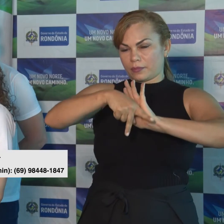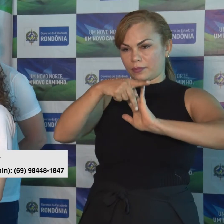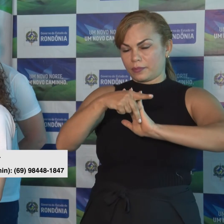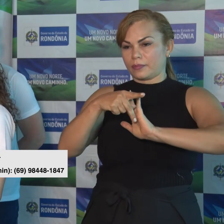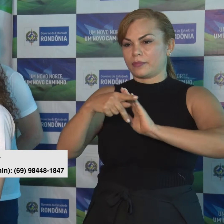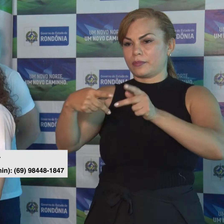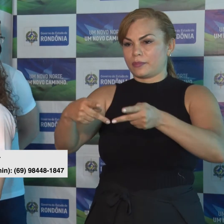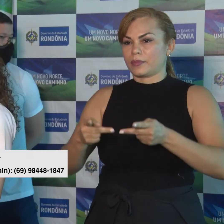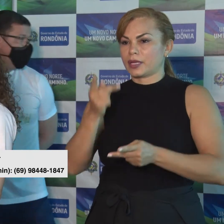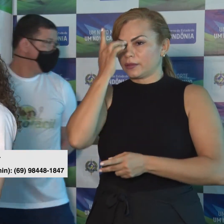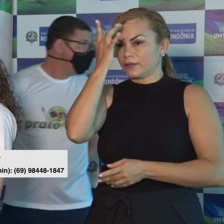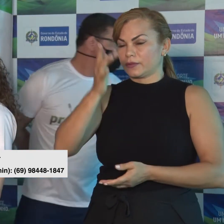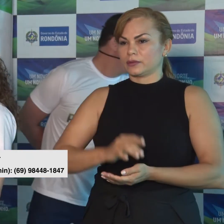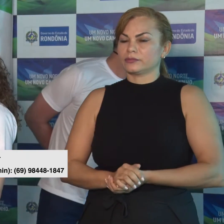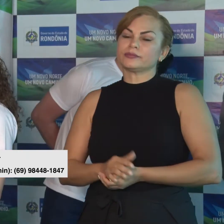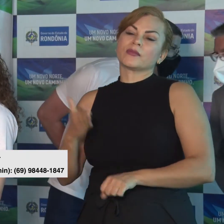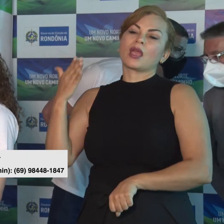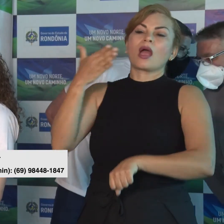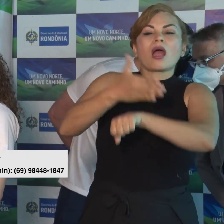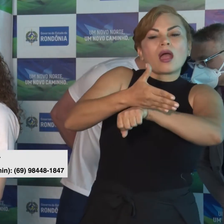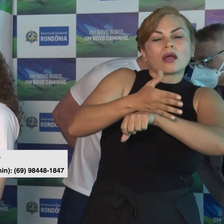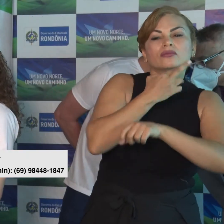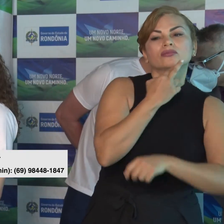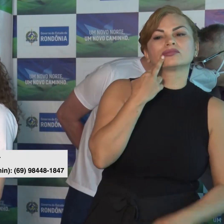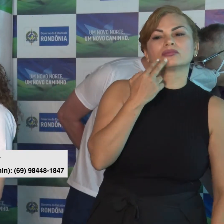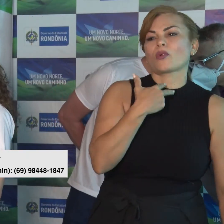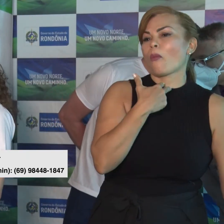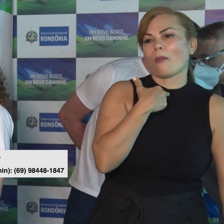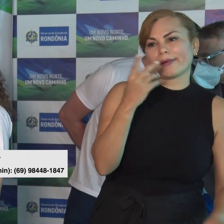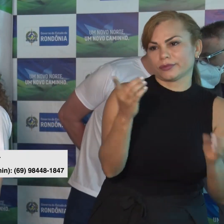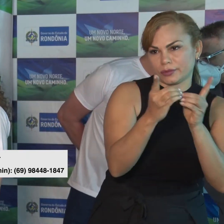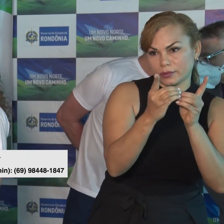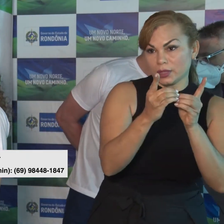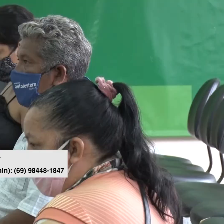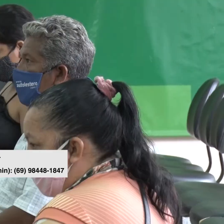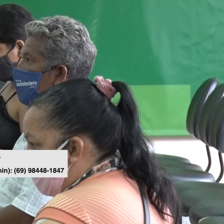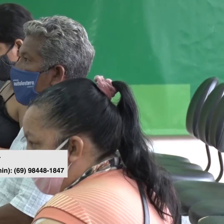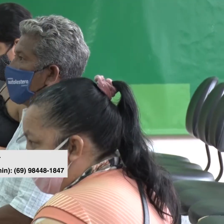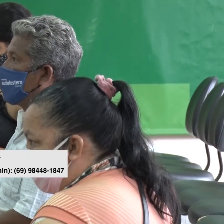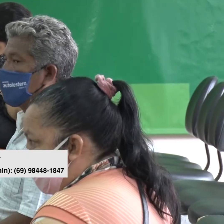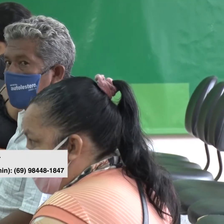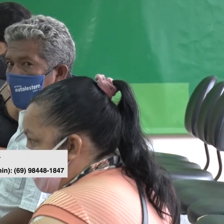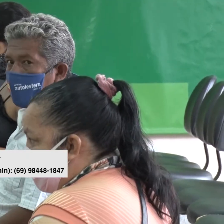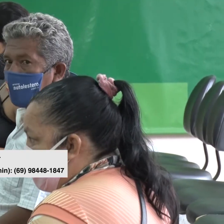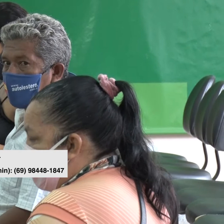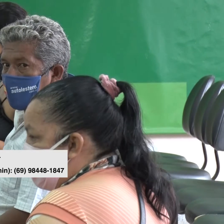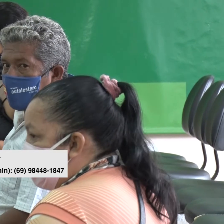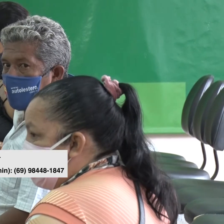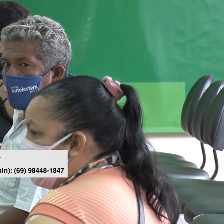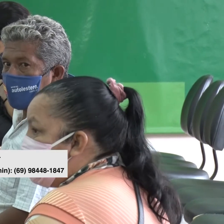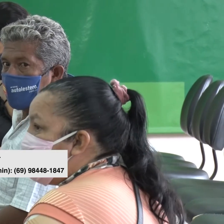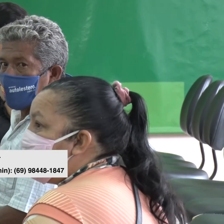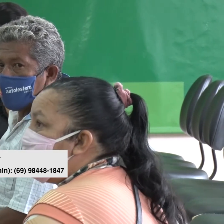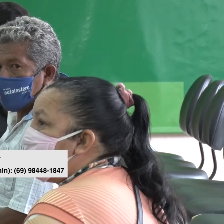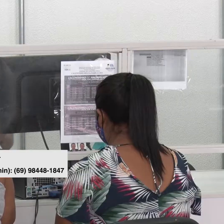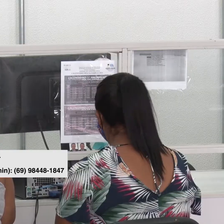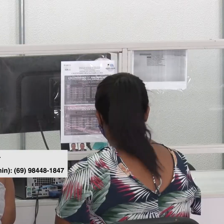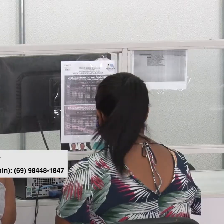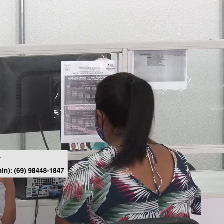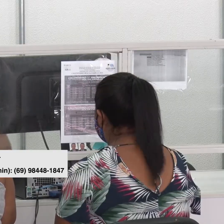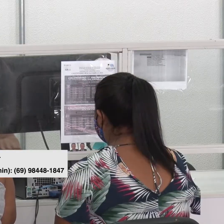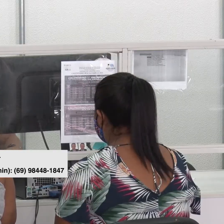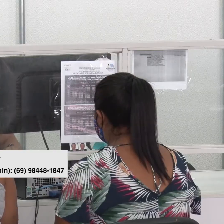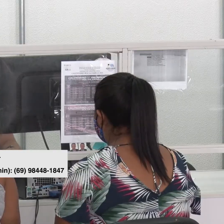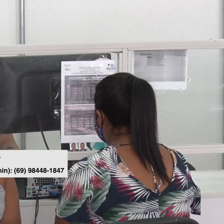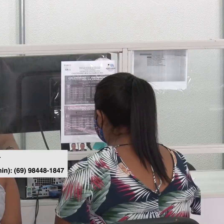no restaurante, eles não vão poder ser atendidos, né? Só se eles tiverem o cadastro. Se eles tiverem o cadastro, e as pessoas